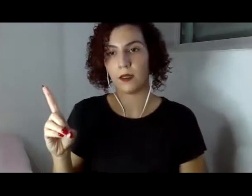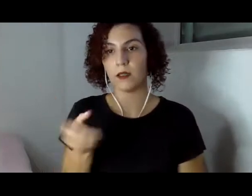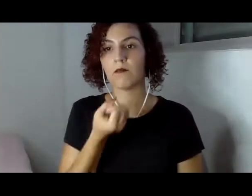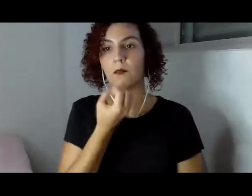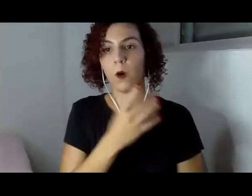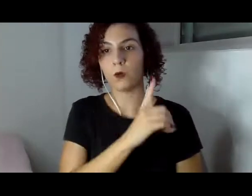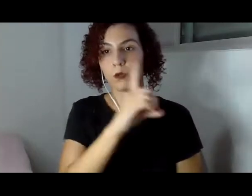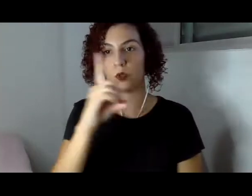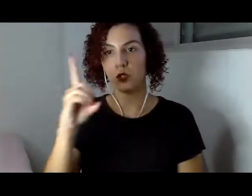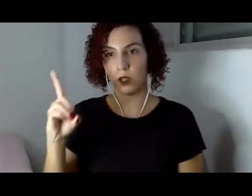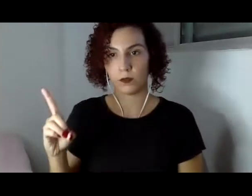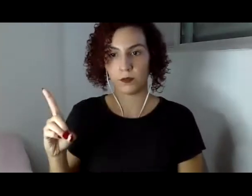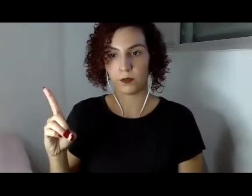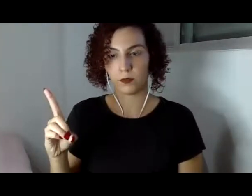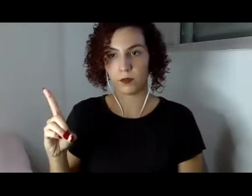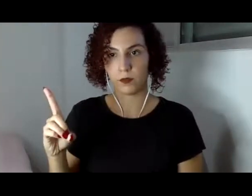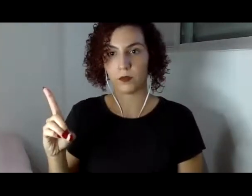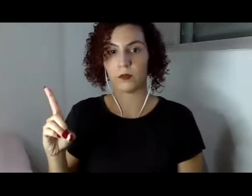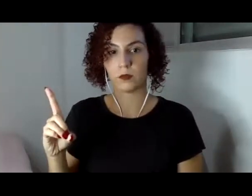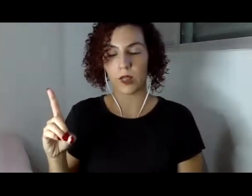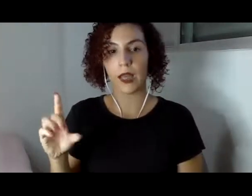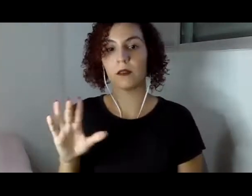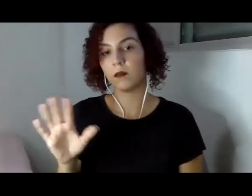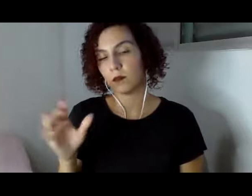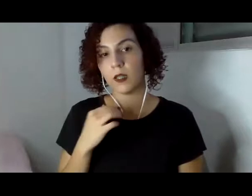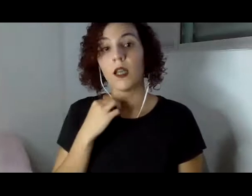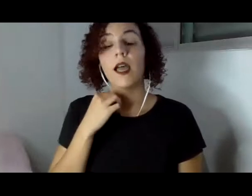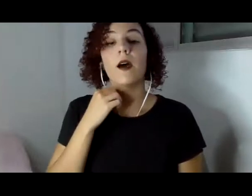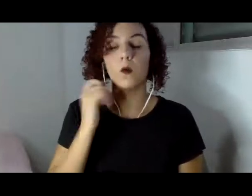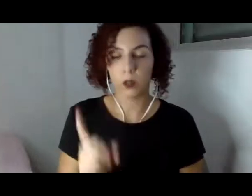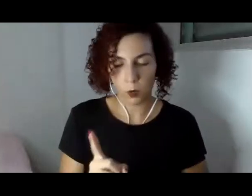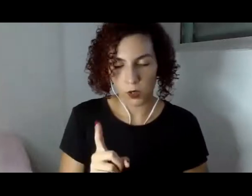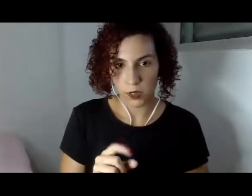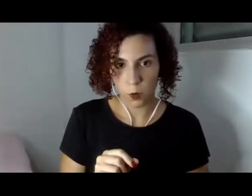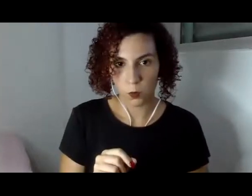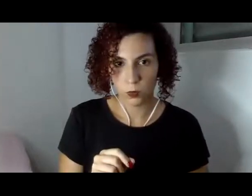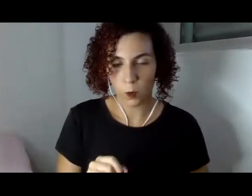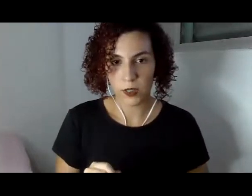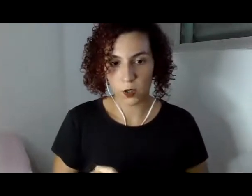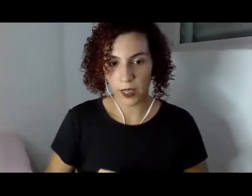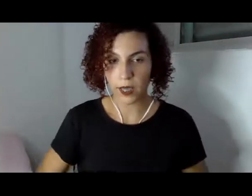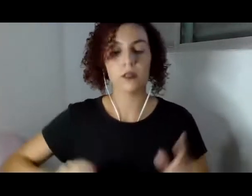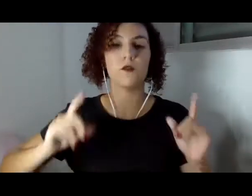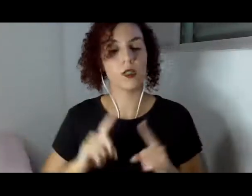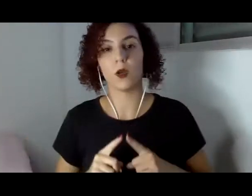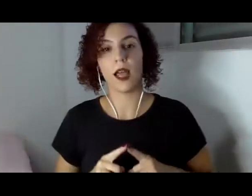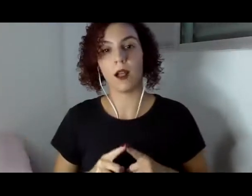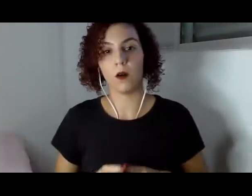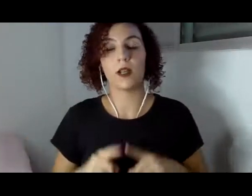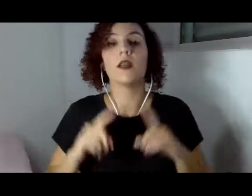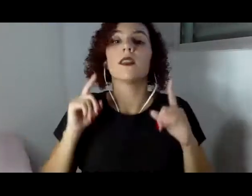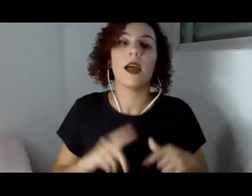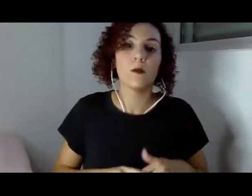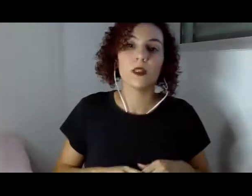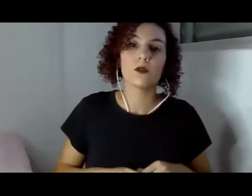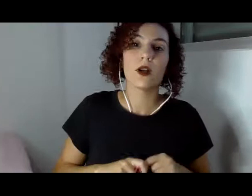base. Bom dia. Tá? Outra coisa que eu não mencionei antes, vou mencionar